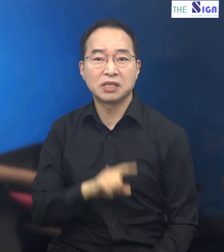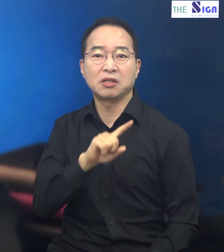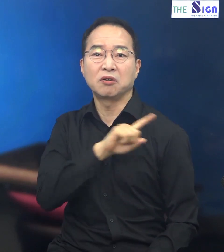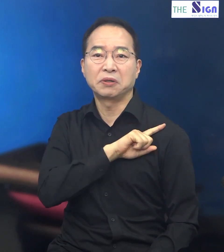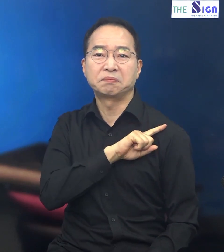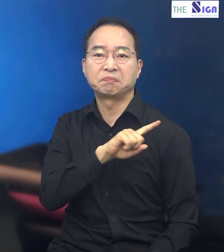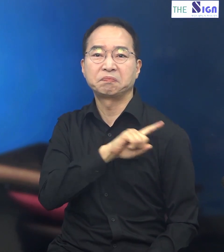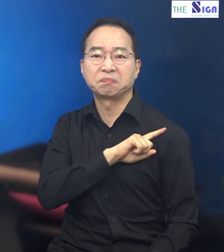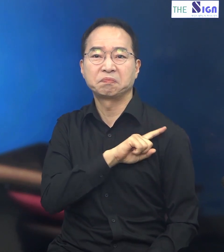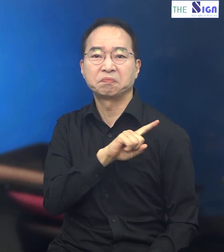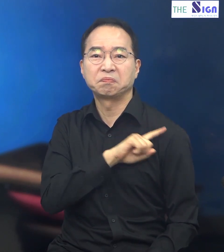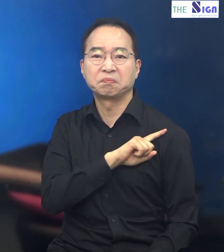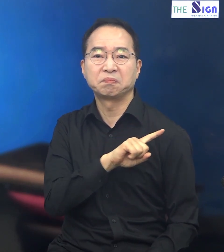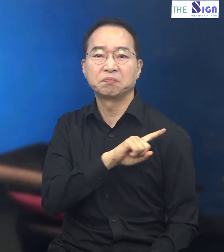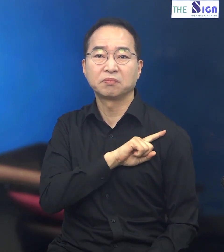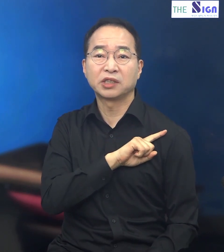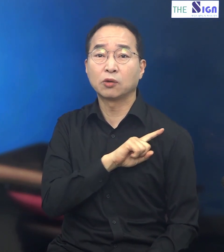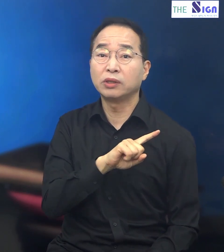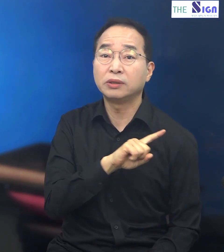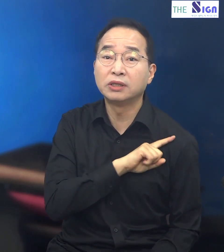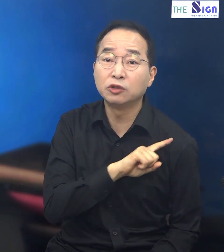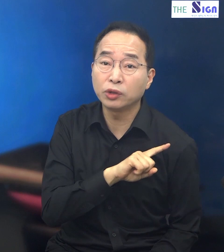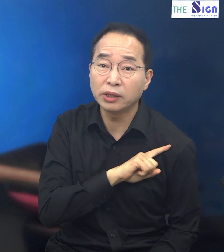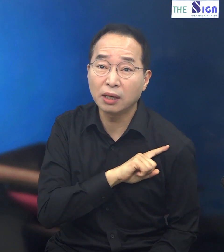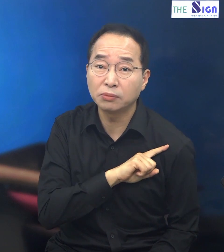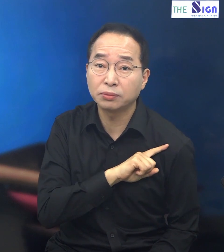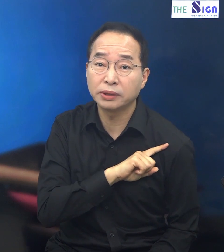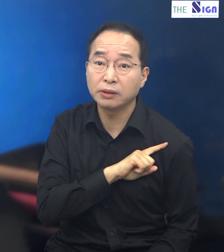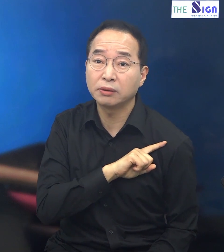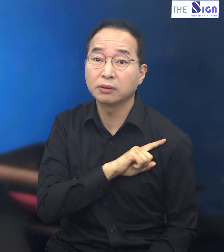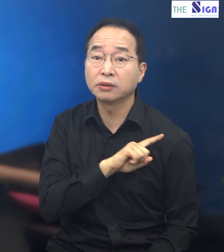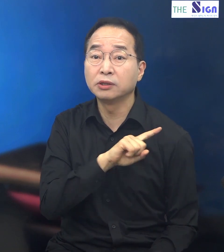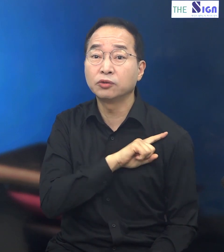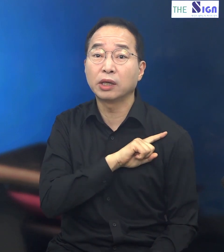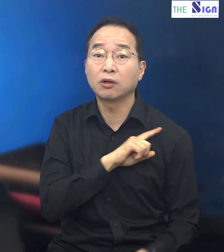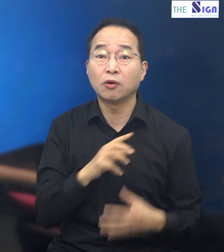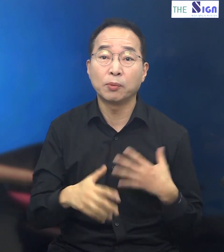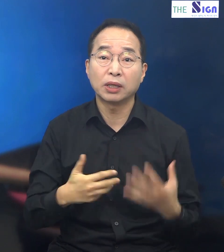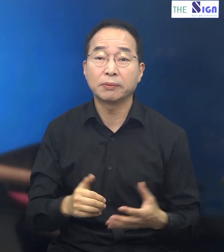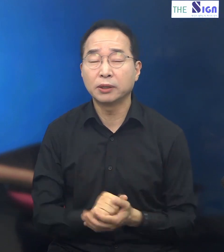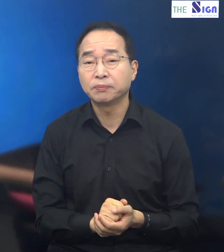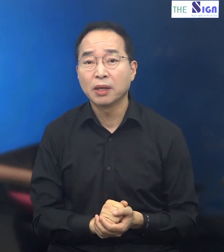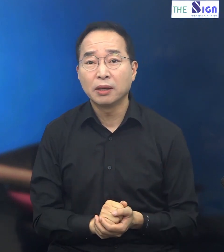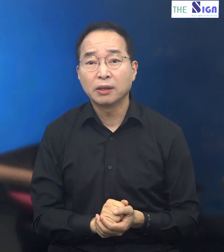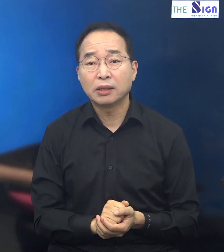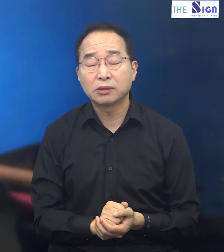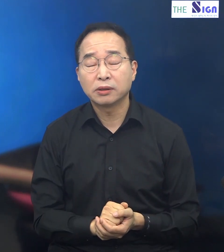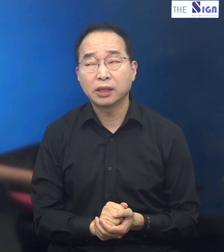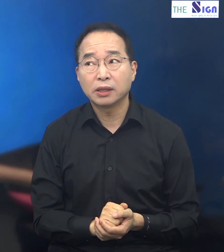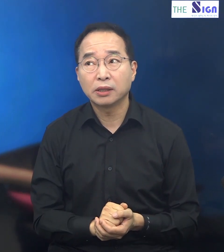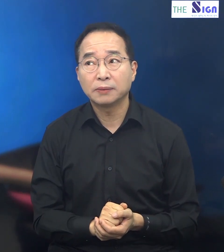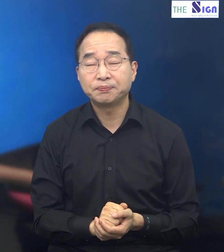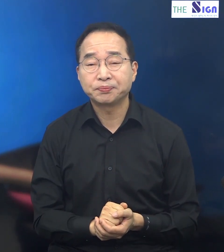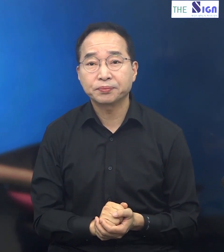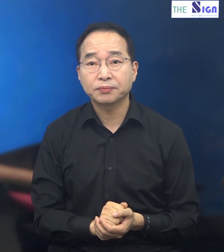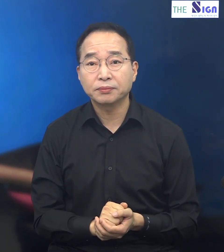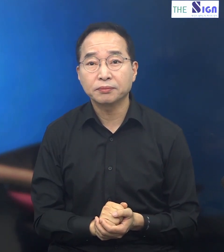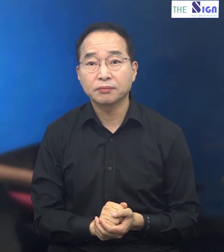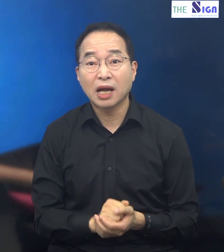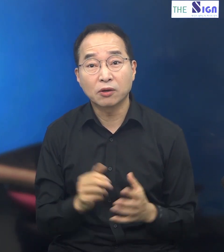이건 거. 자, 이건 등수에 대한 부분이에요. 이거 등수라는 거 뭐냐면은 예전에 학교에서